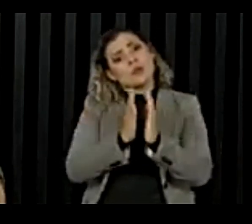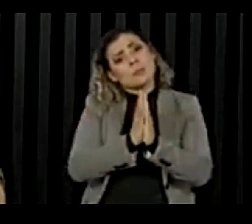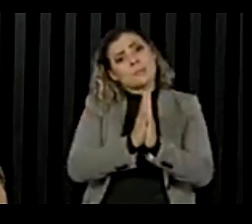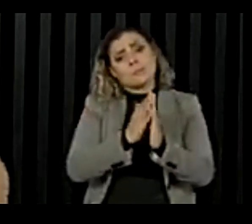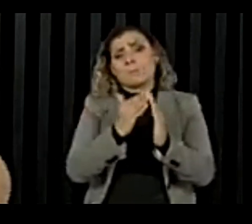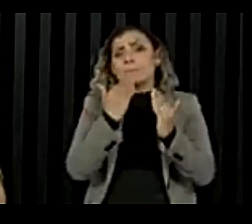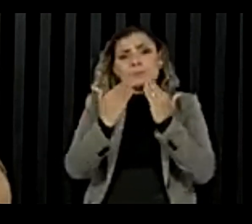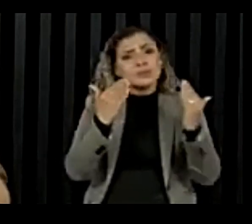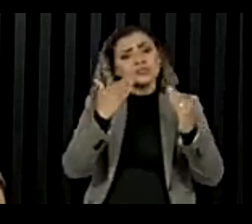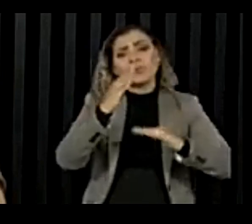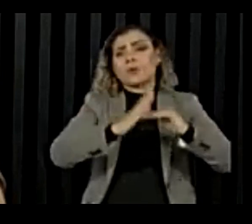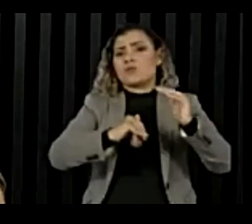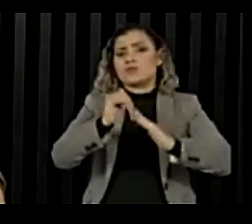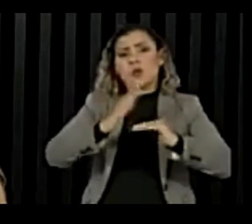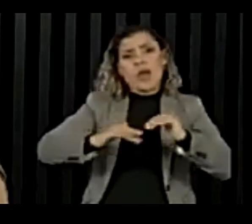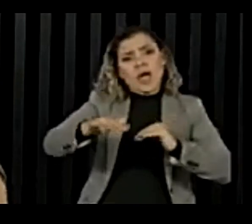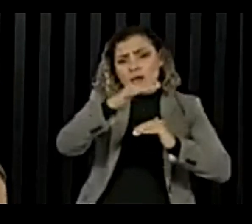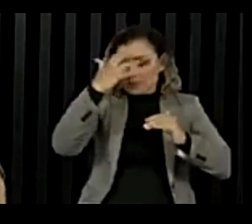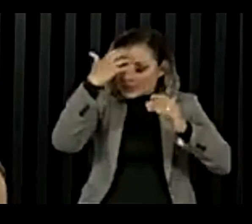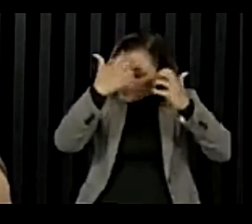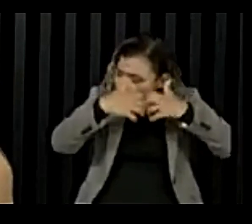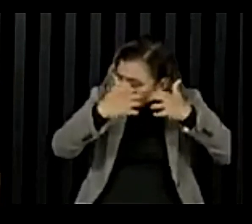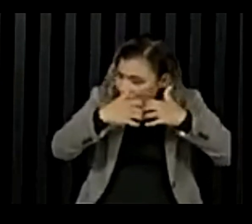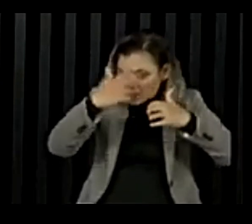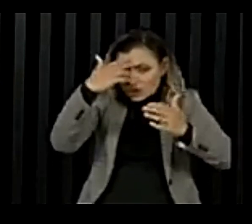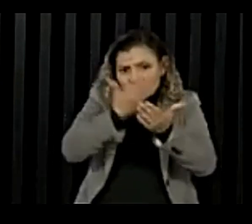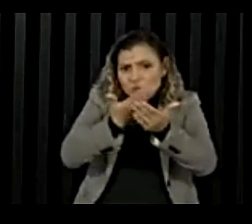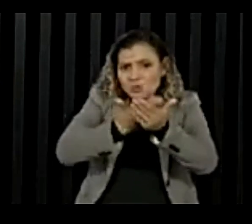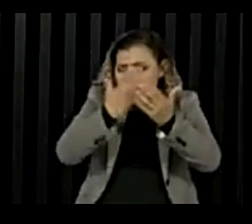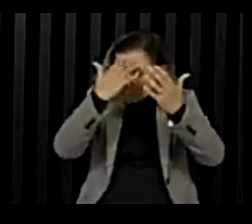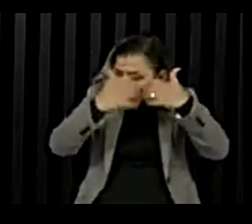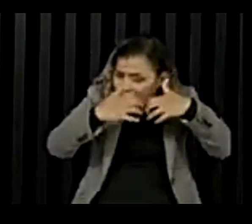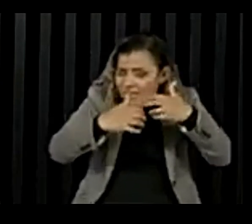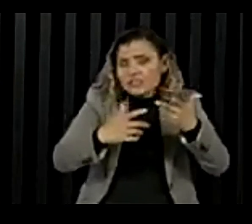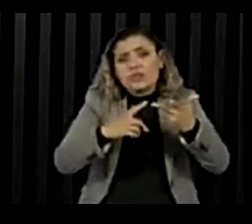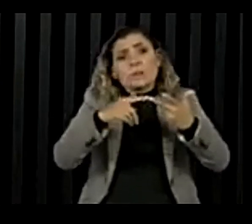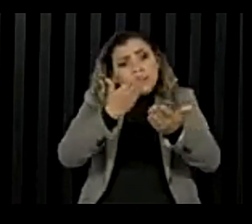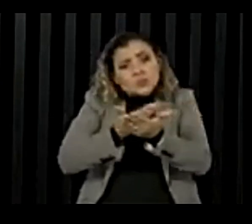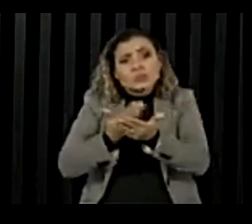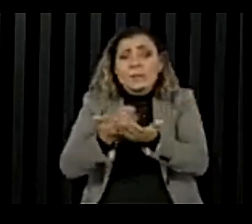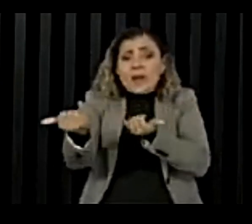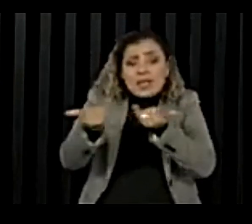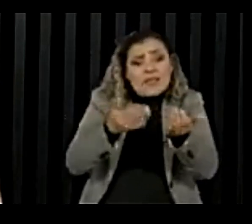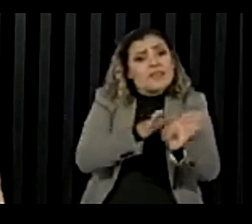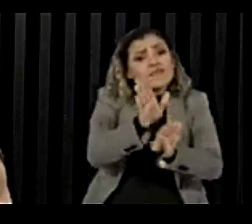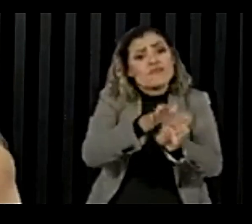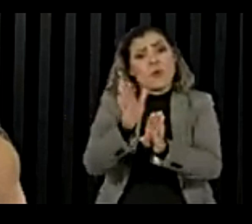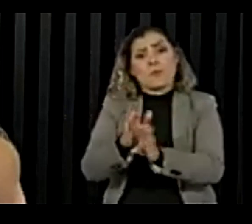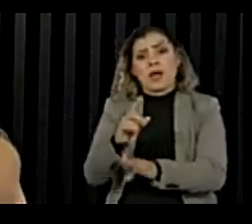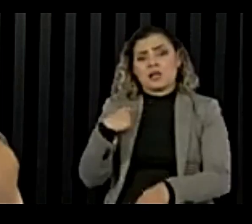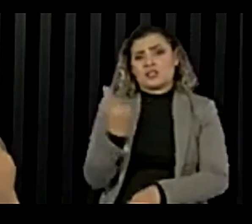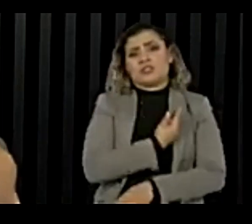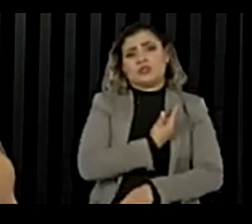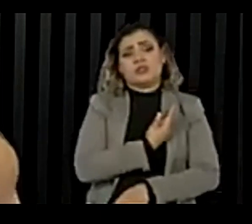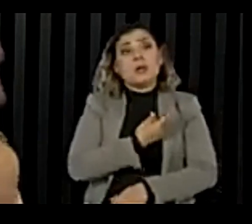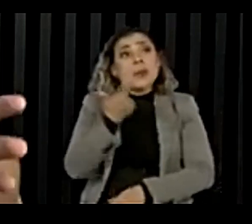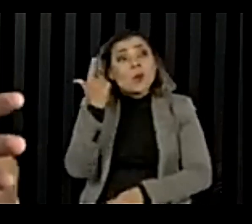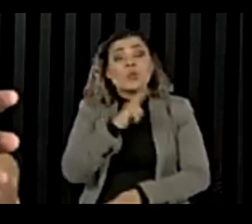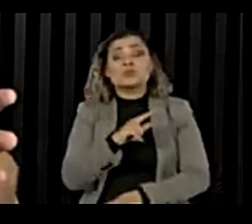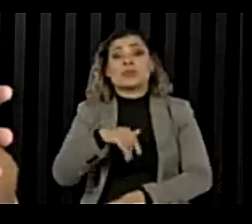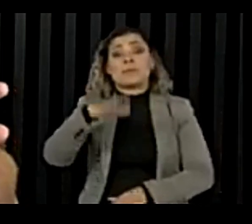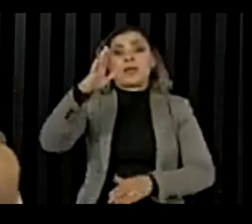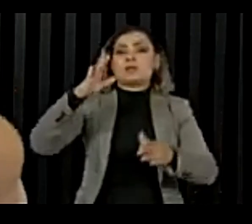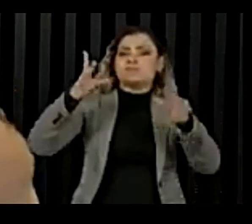os especialistas em mente humana que estudem a respeito disso para poder informar, para poder trazer para a gente uma visão